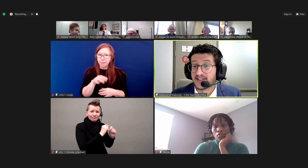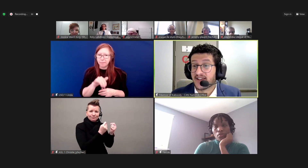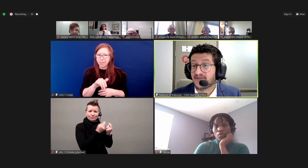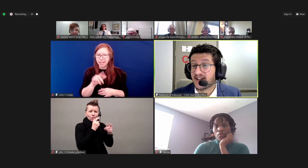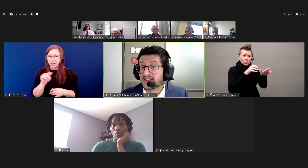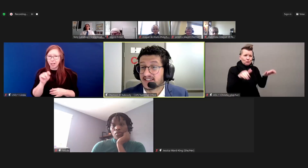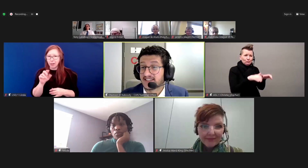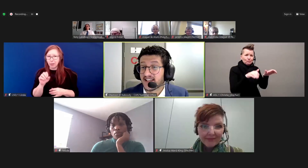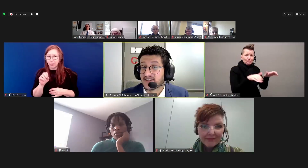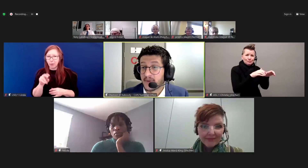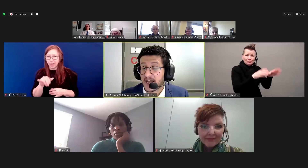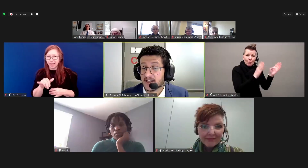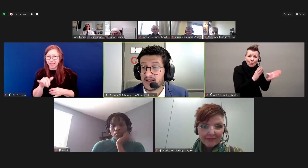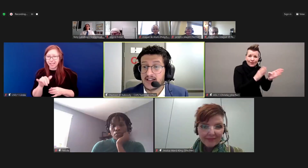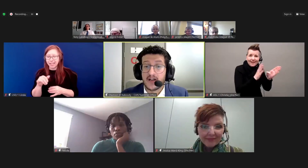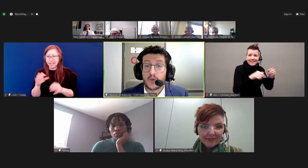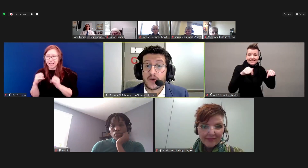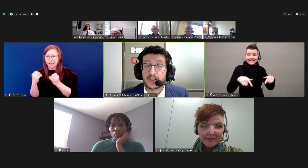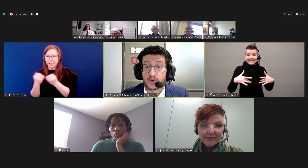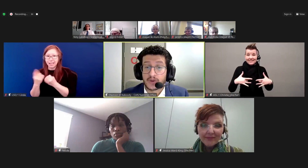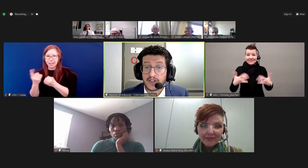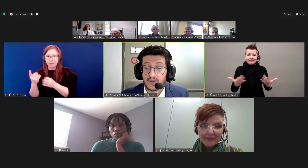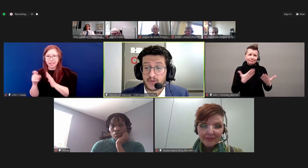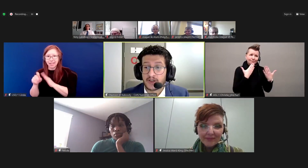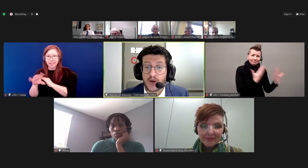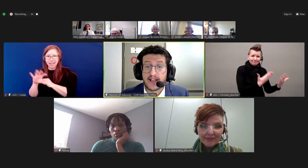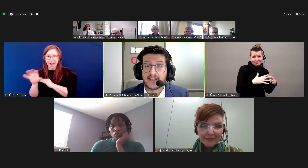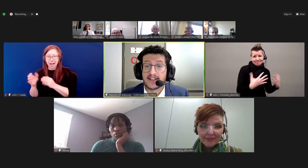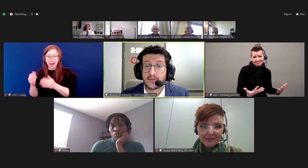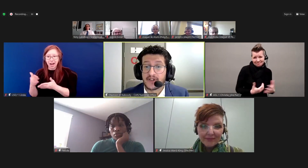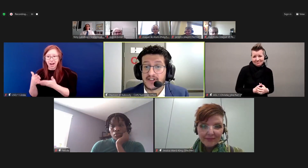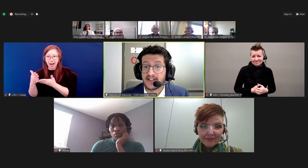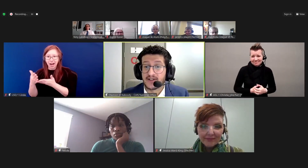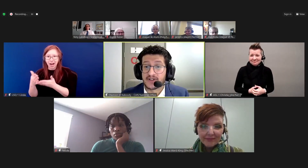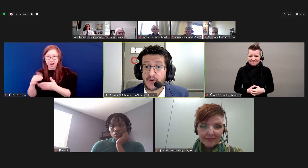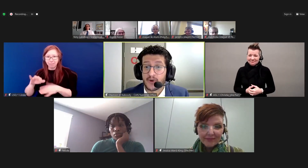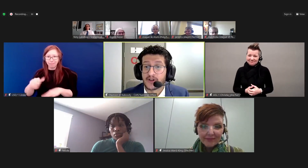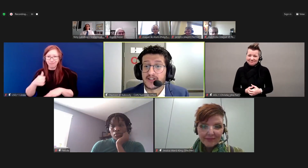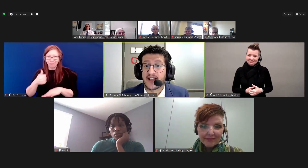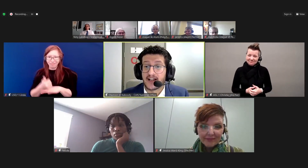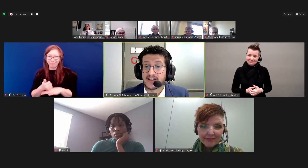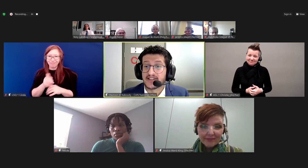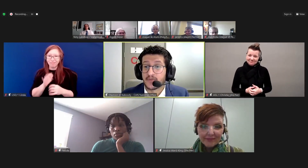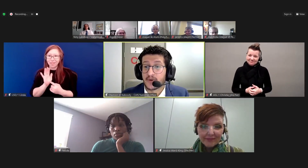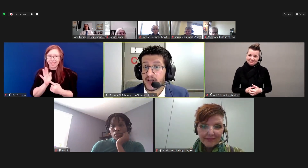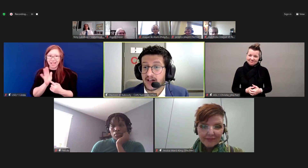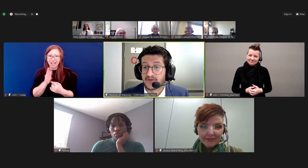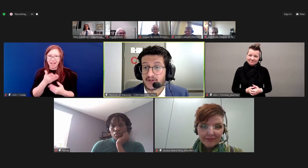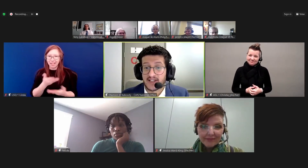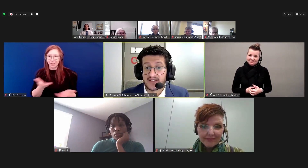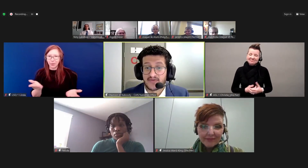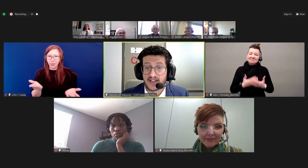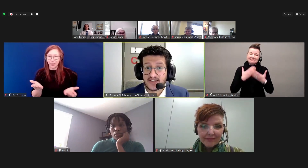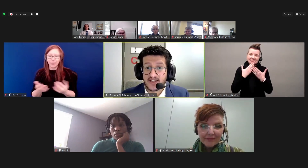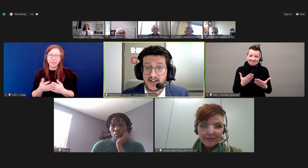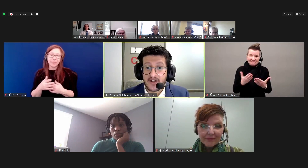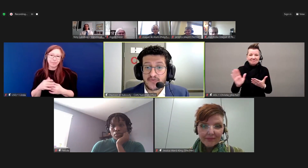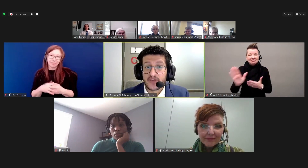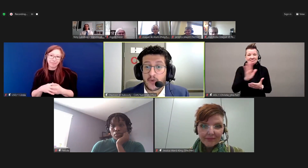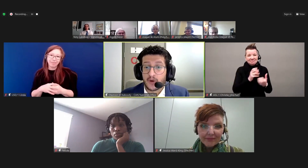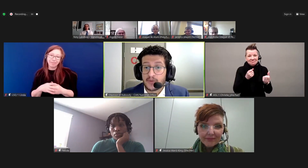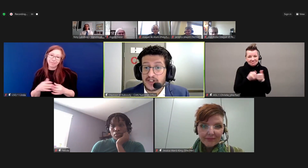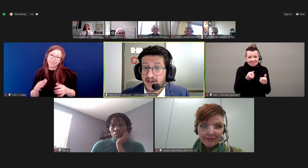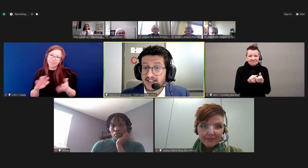l'équipe Statistique Canada qui a aidé à l'organisation de cet événement et d'avoir rendu ce panel possible.